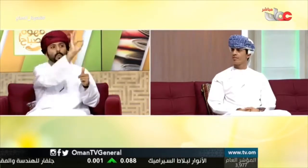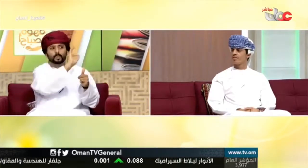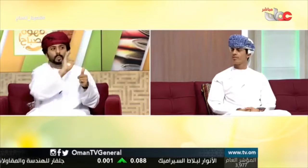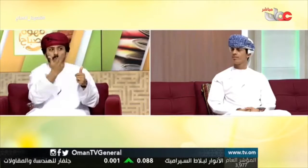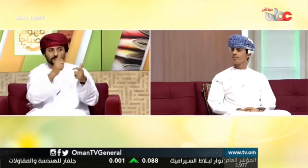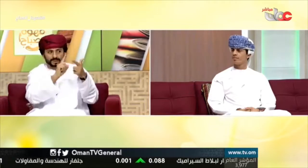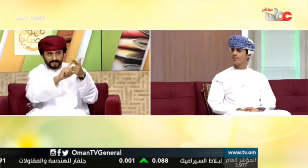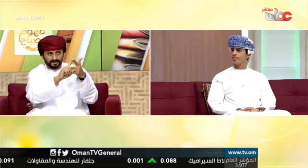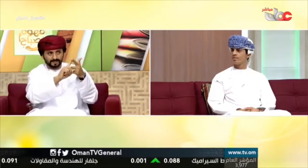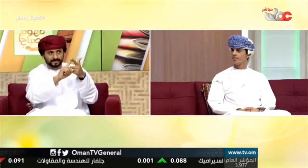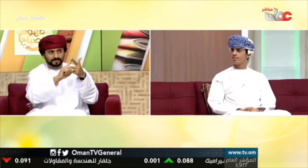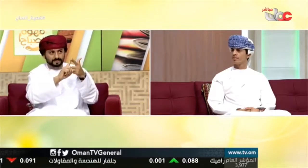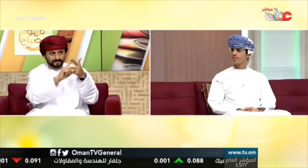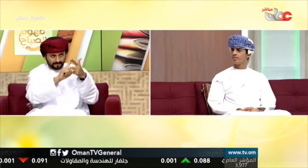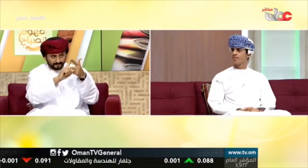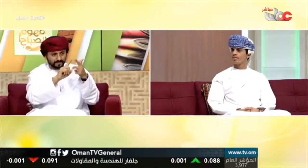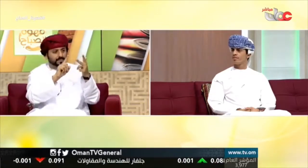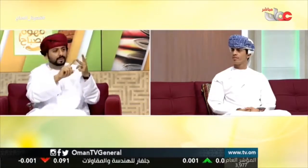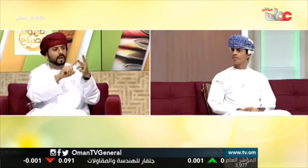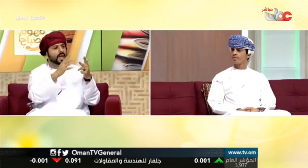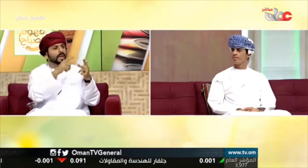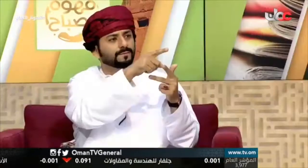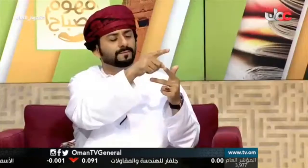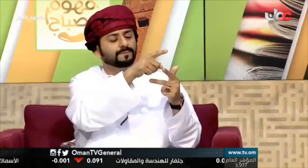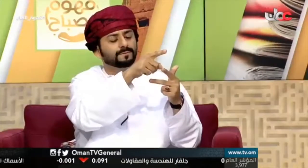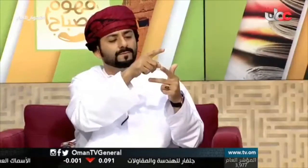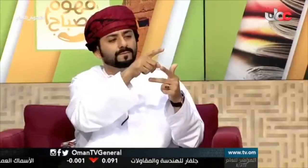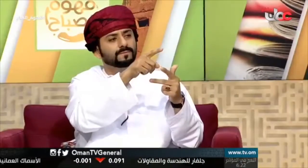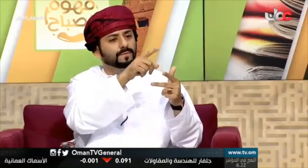في الشتاء، أو الأماكن التي تكون فيها هذه الخلايا؟